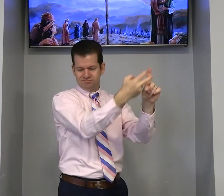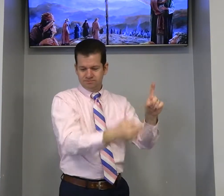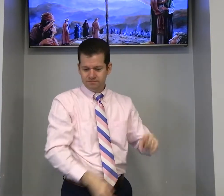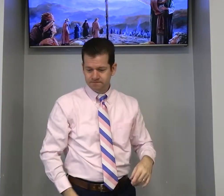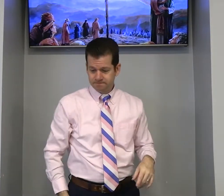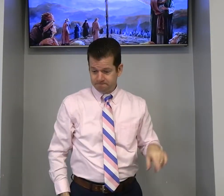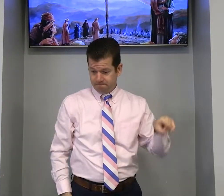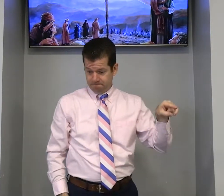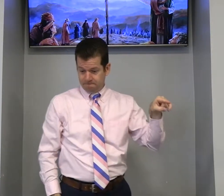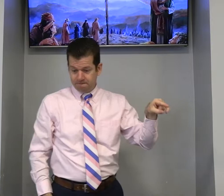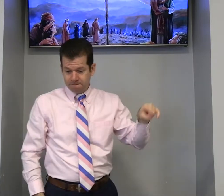esse serpente,